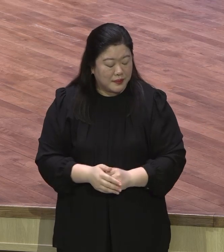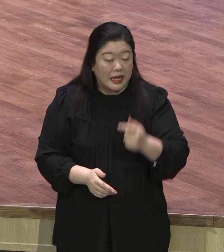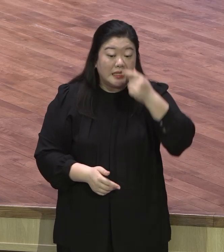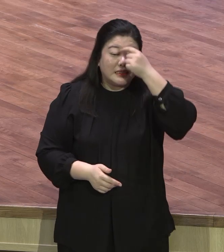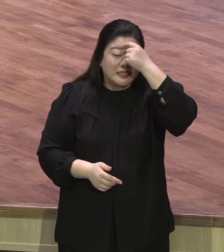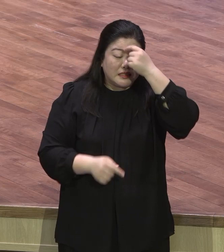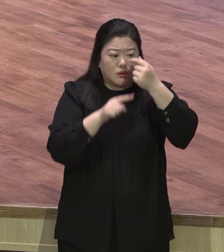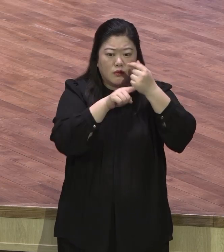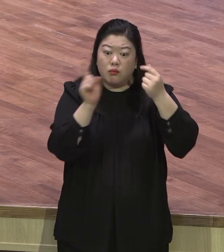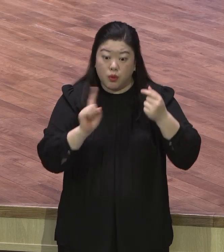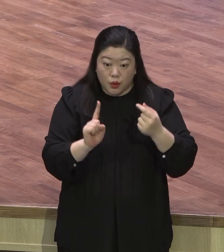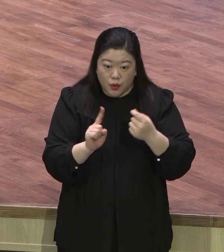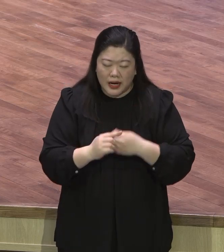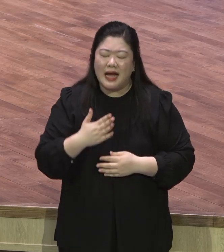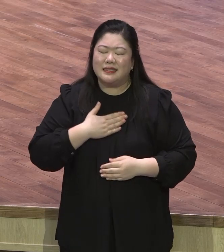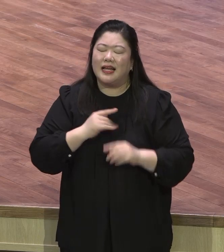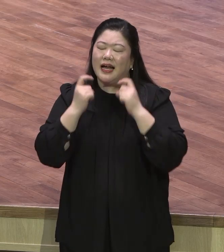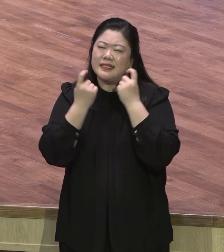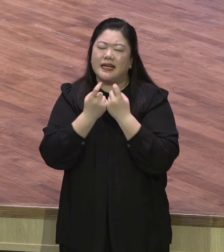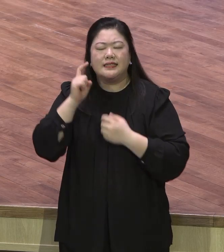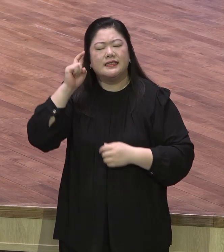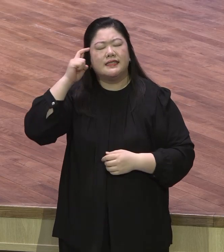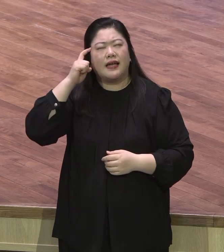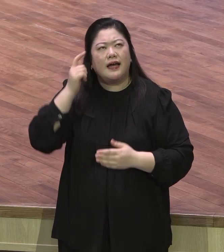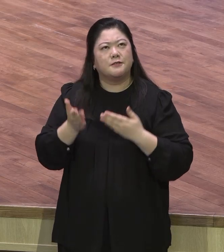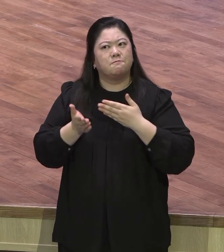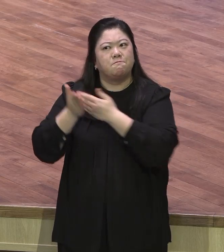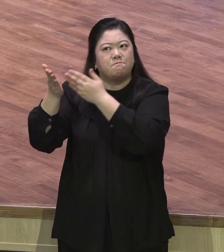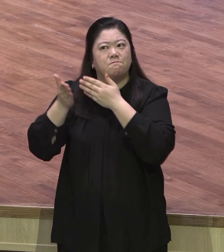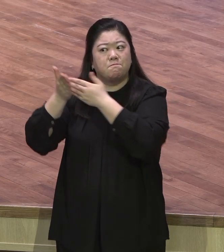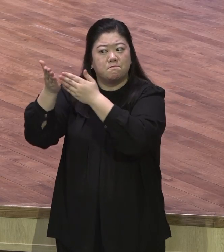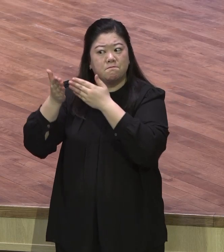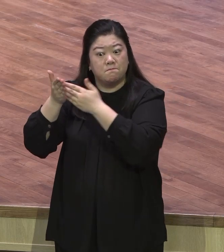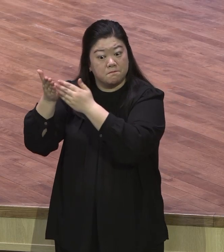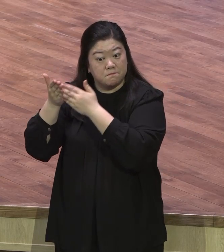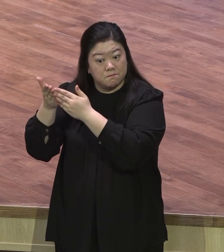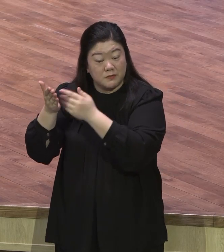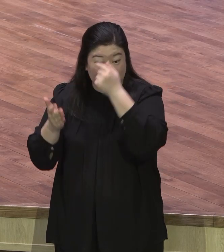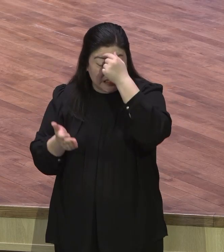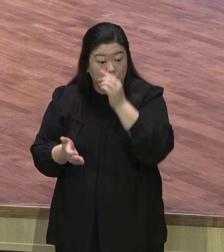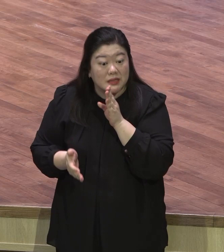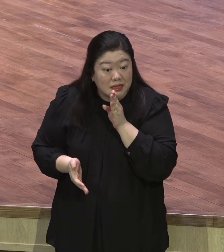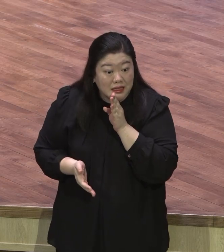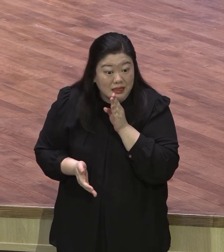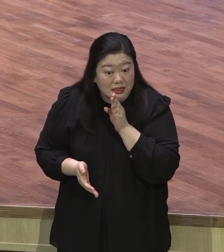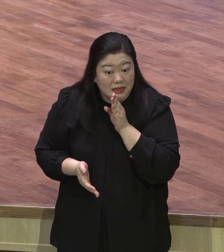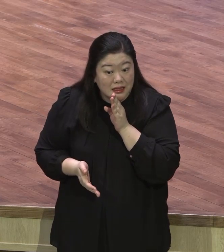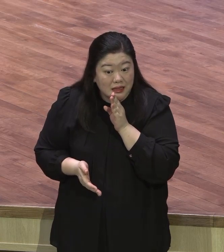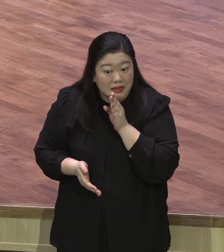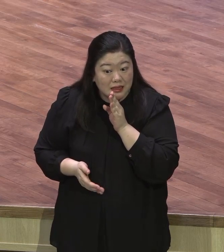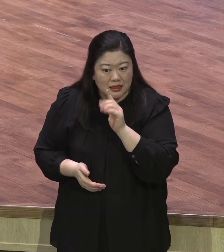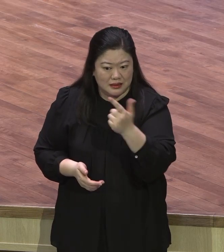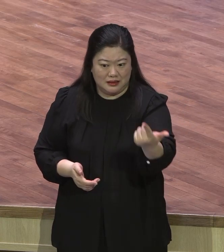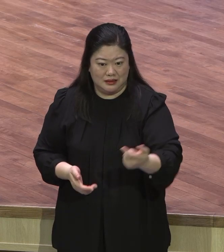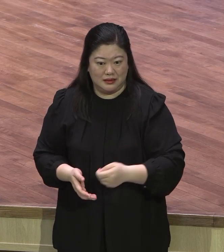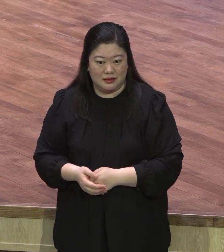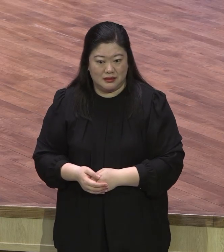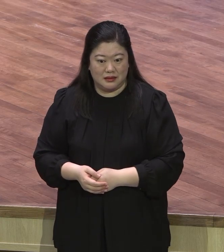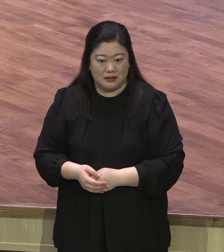우리의 뜻과 계획을 구하는 것이 우선이 아니라 다른 종교와 달라요